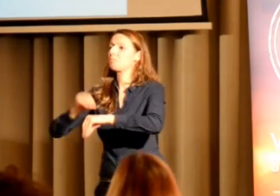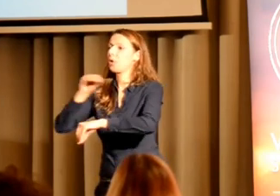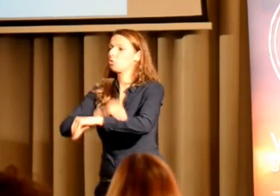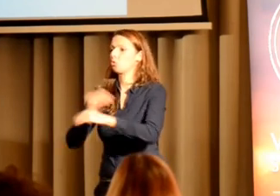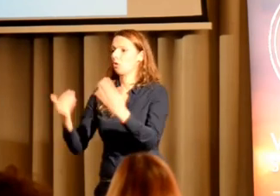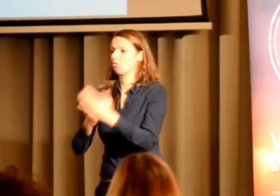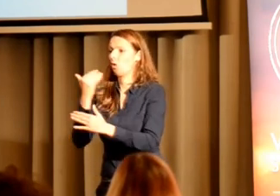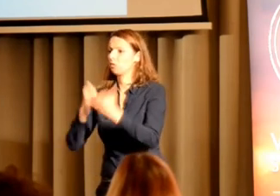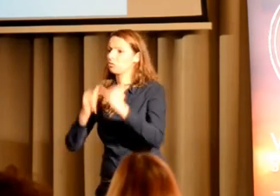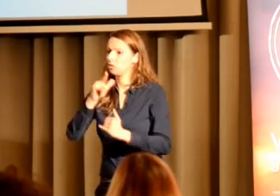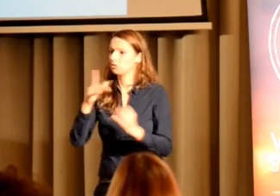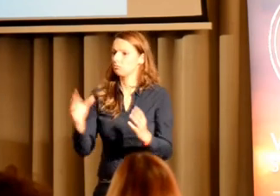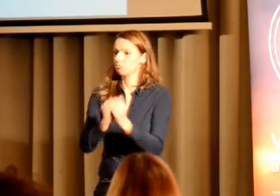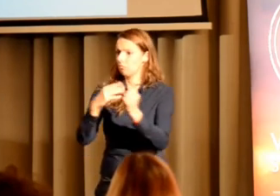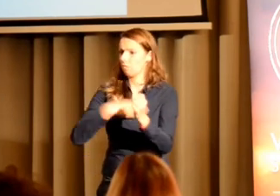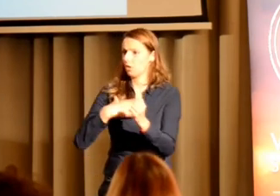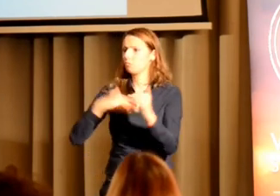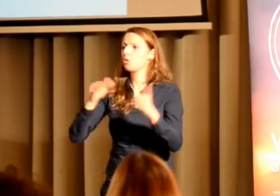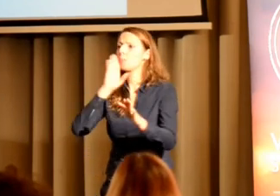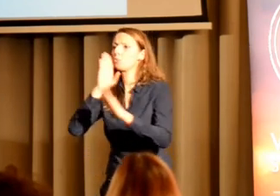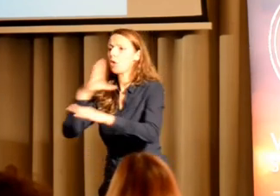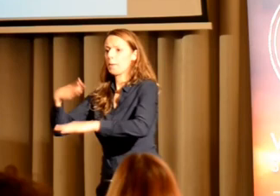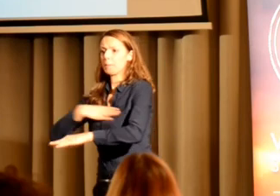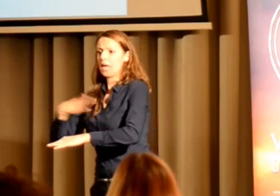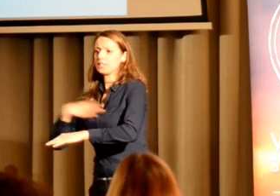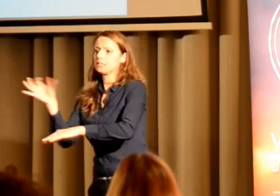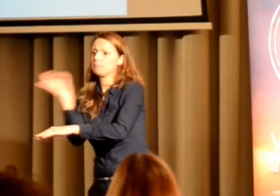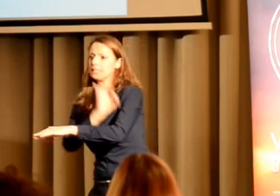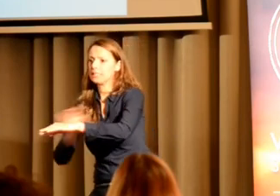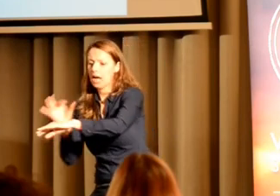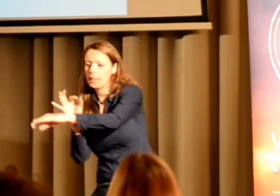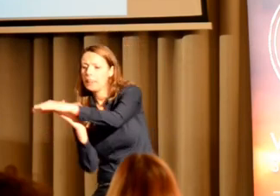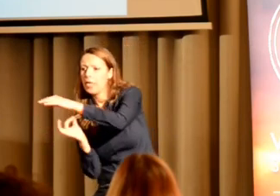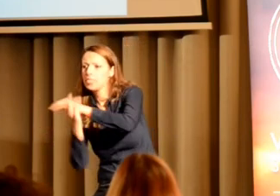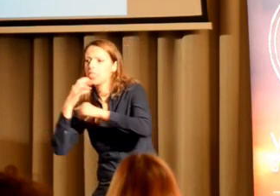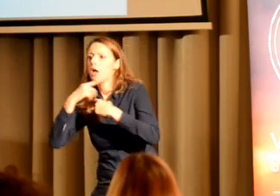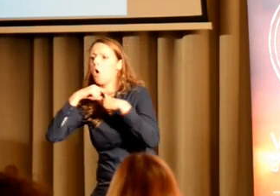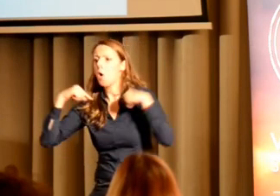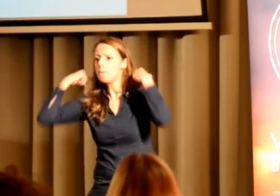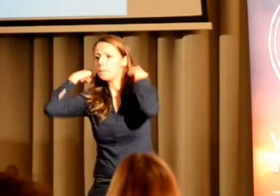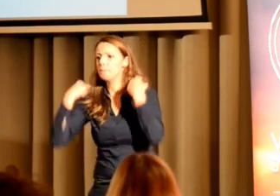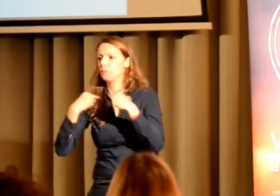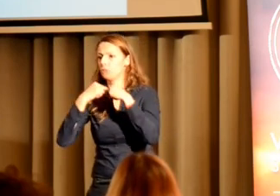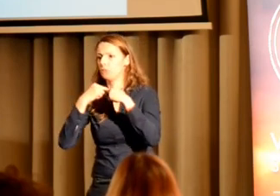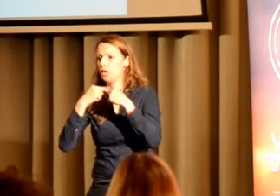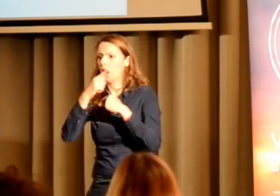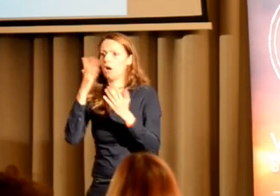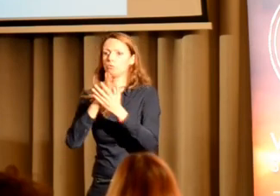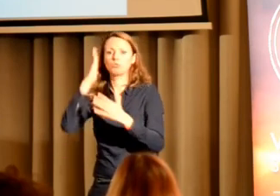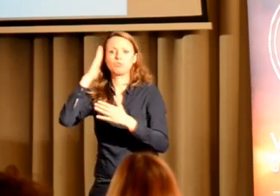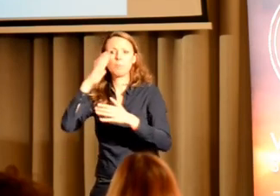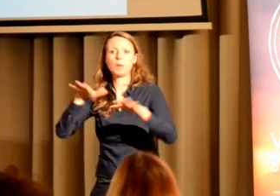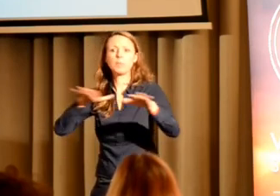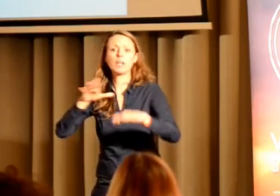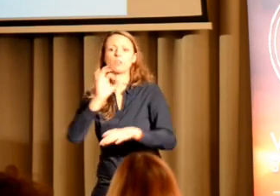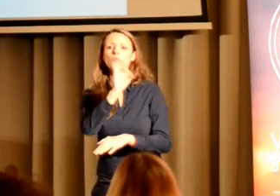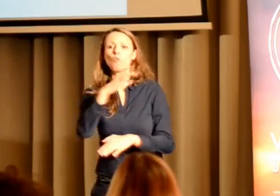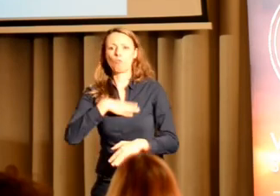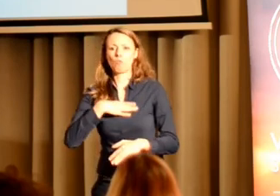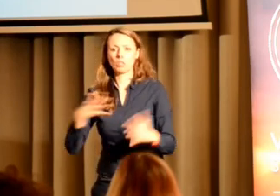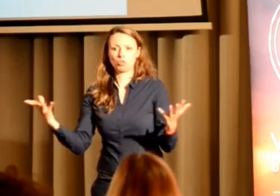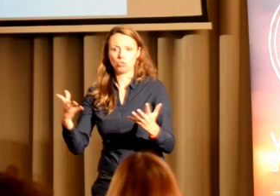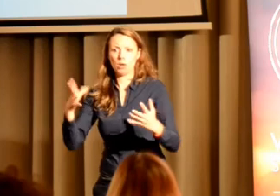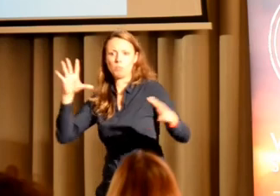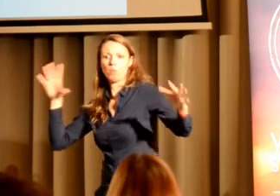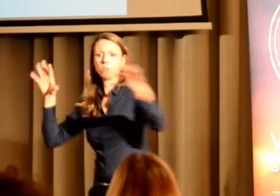przykład obroże, podobnie jak się to robi z psami, ze specjalnym nadajnikiem, który wysyła na przykład lokalizację takiego wilka, albo